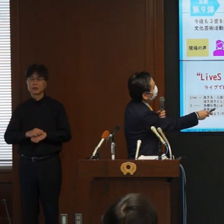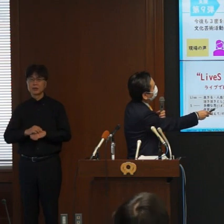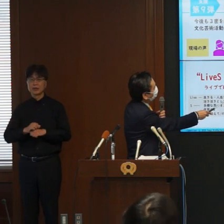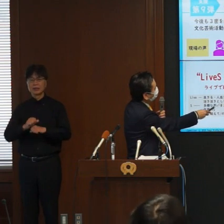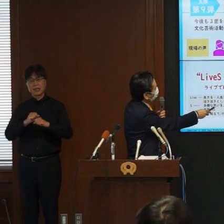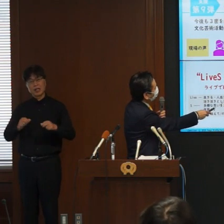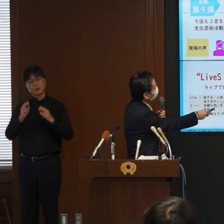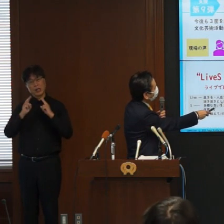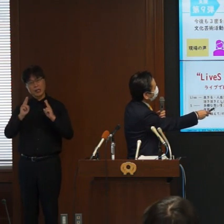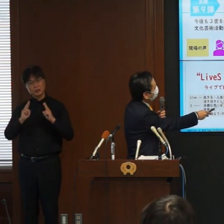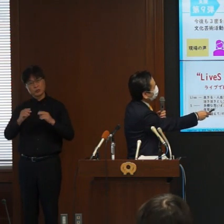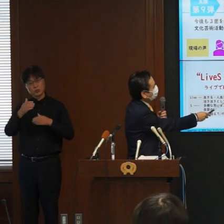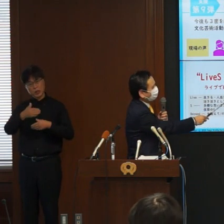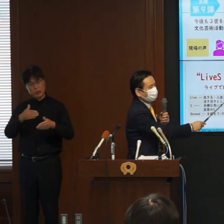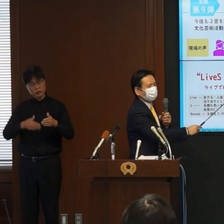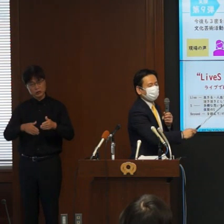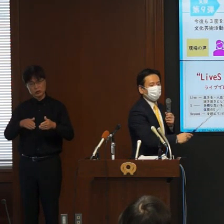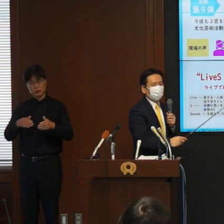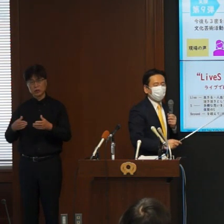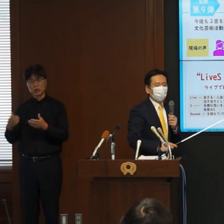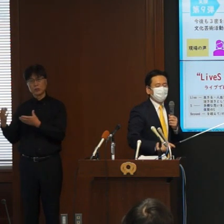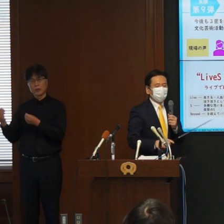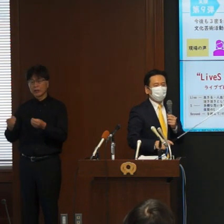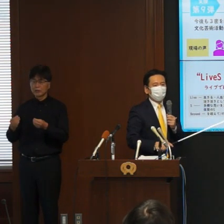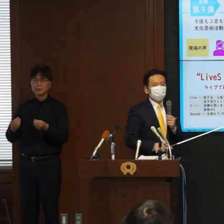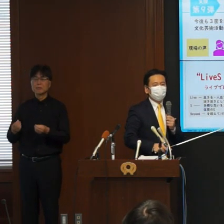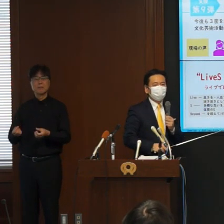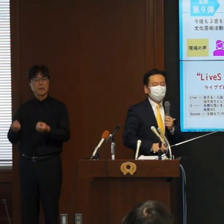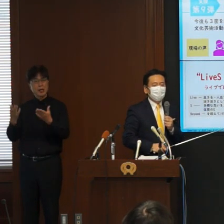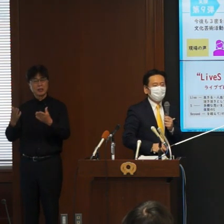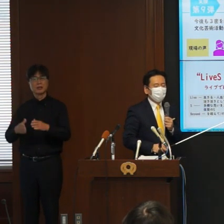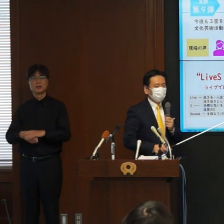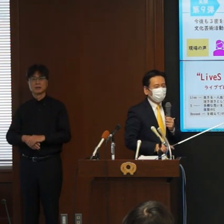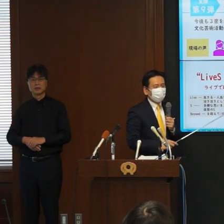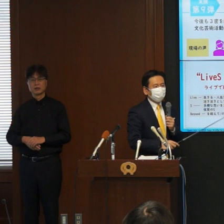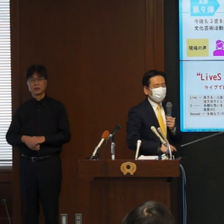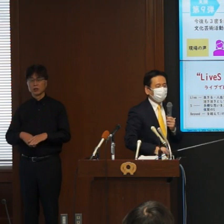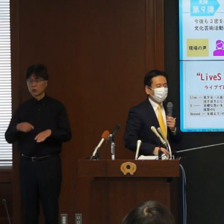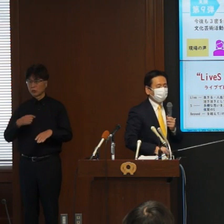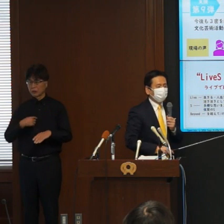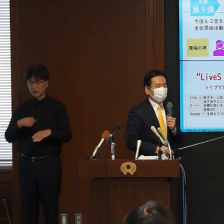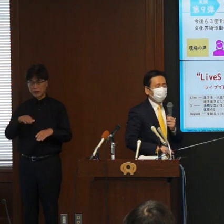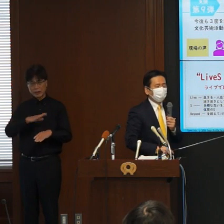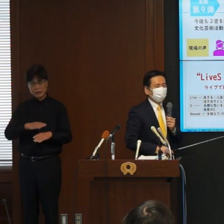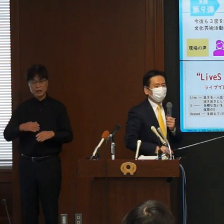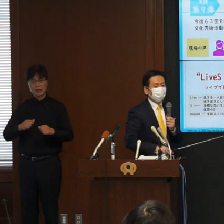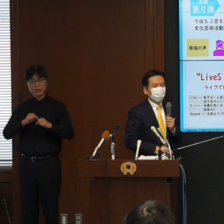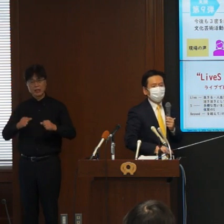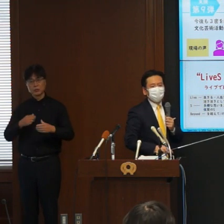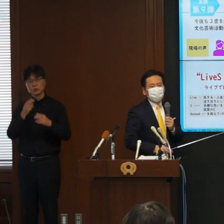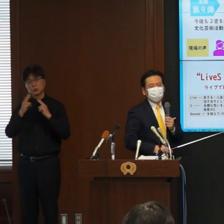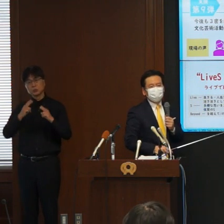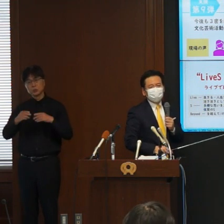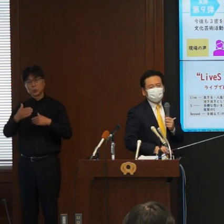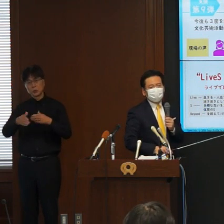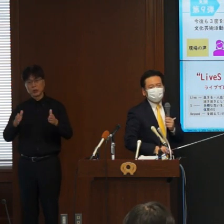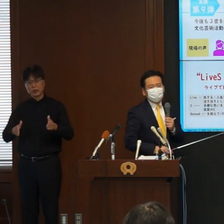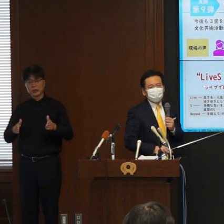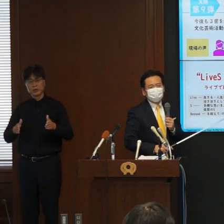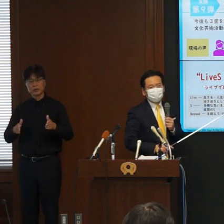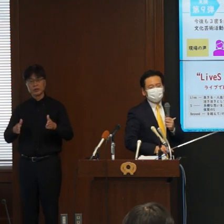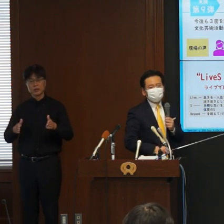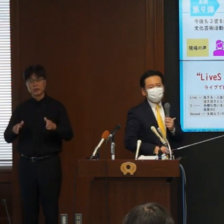ブハウスもこのままでは続けられない、今も我々とするとライブハウスは休業